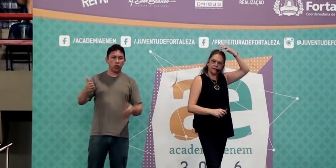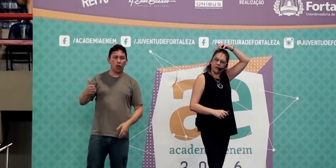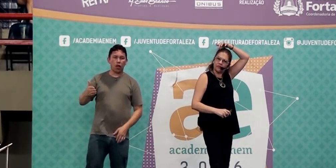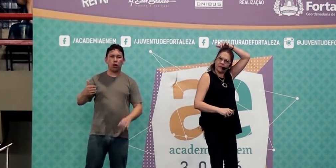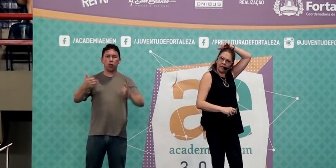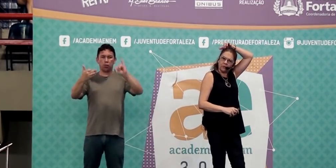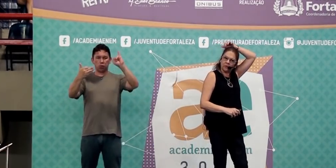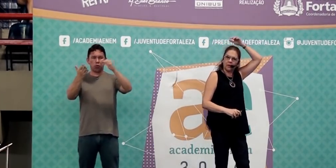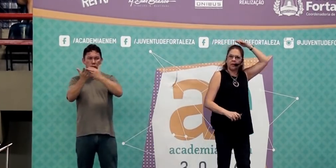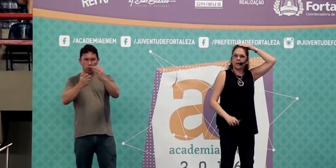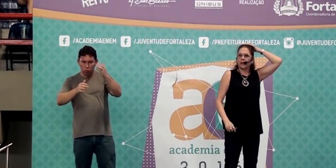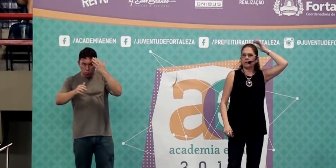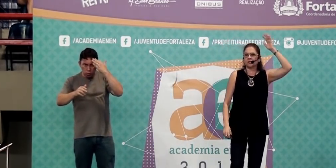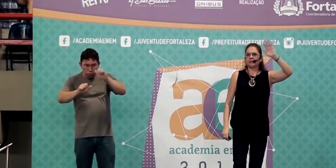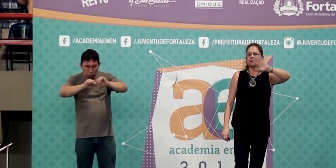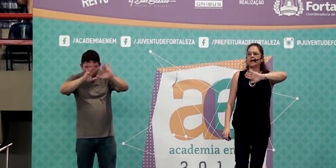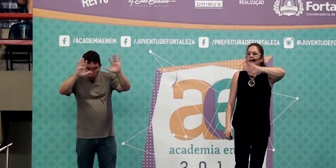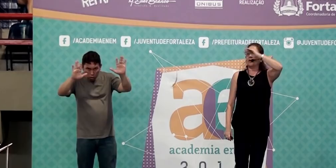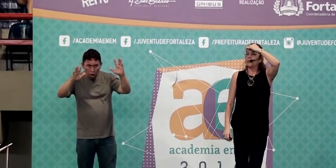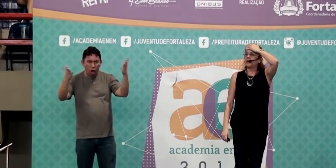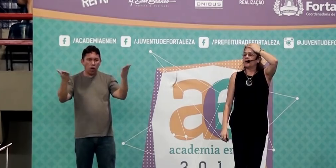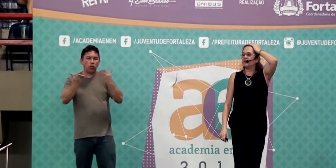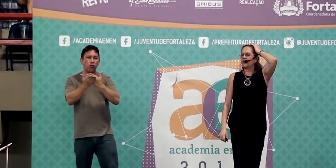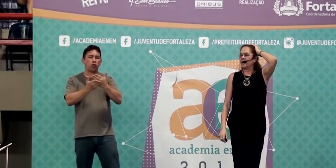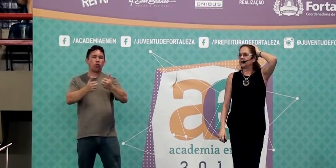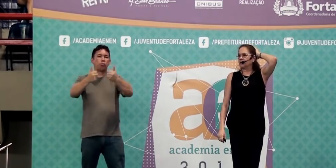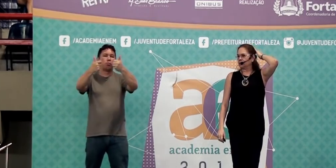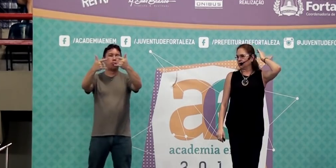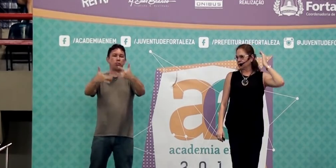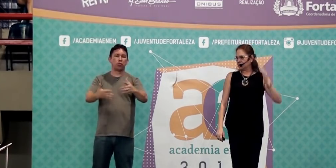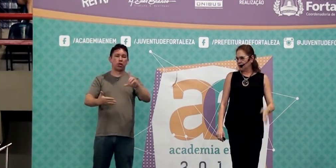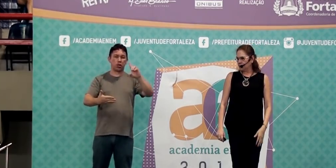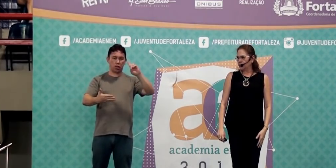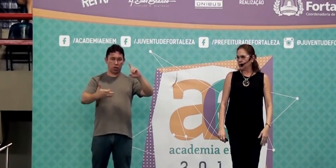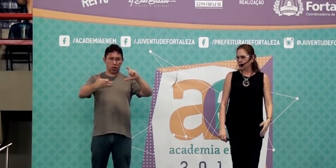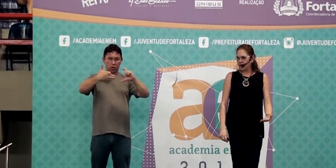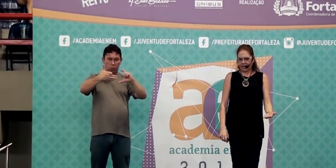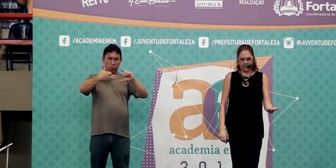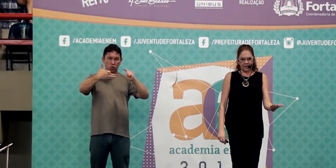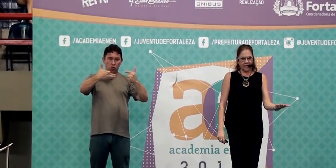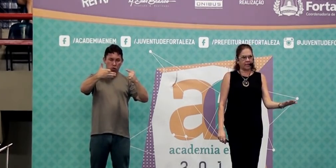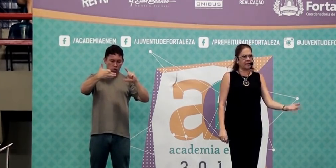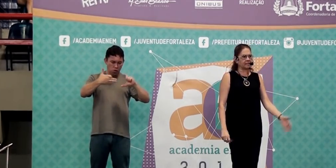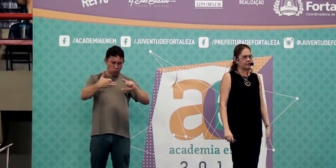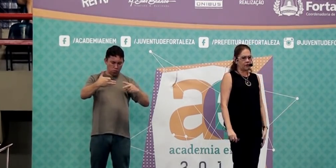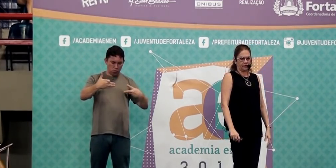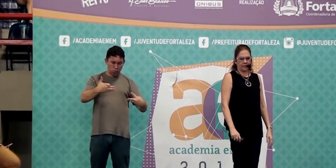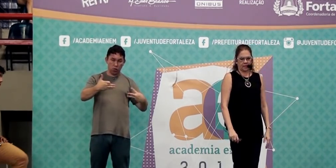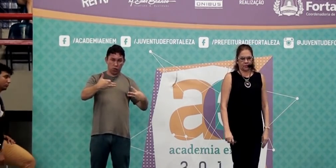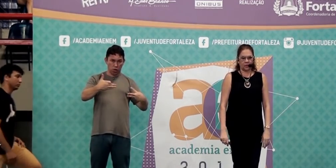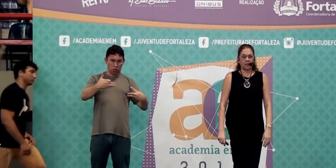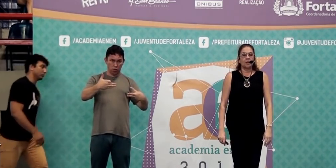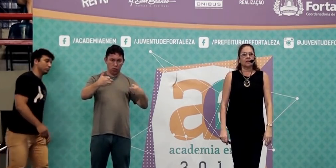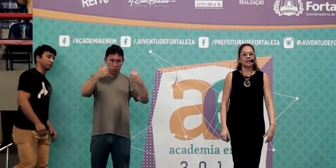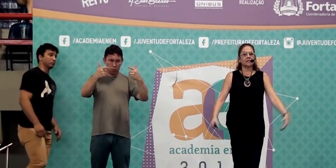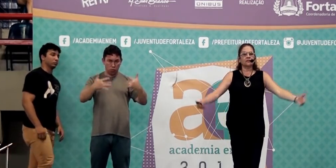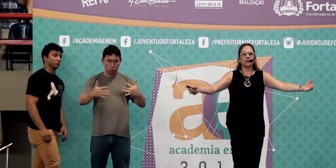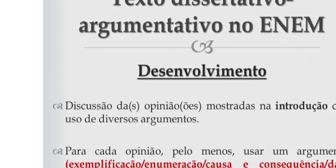o desenvolvimento. Eu já sei como é que eu faço a introdução e o que é que tem.